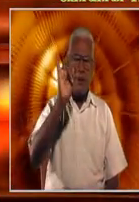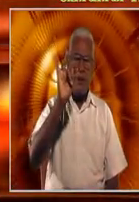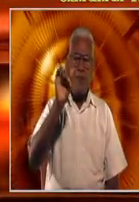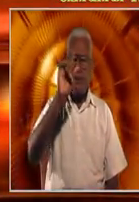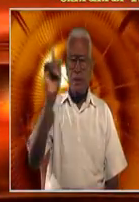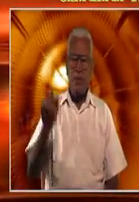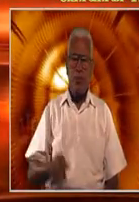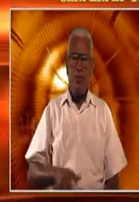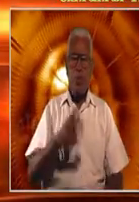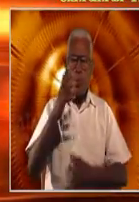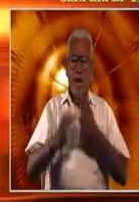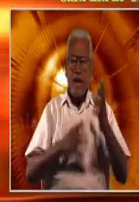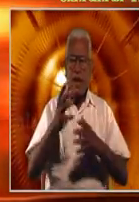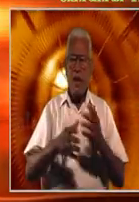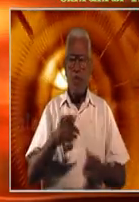வசனம் 14